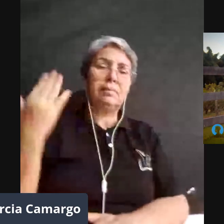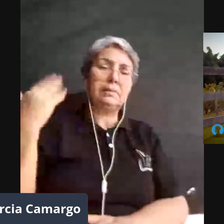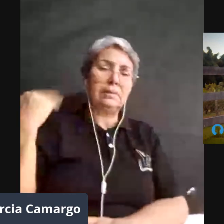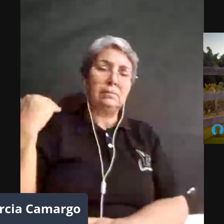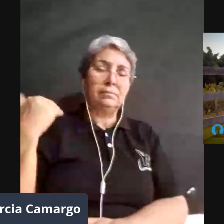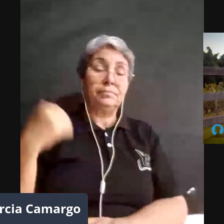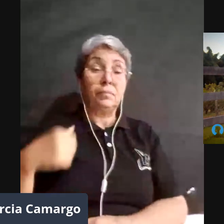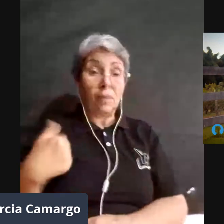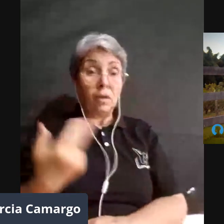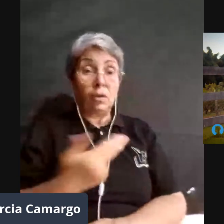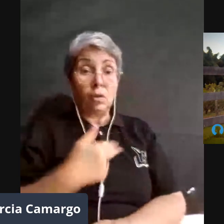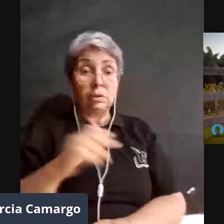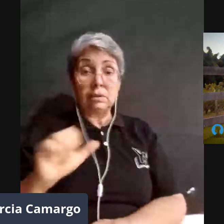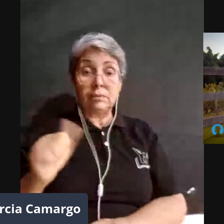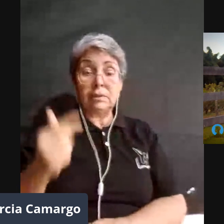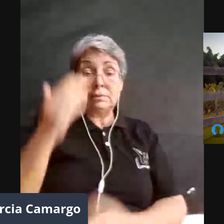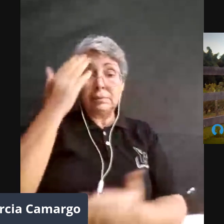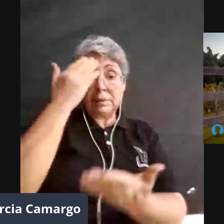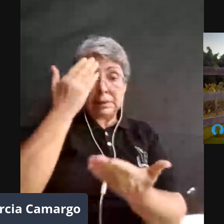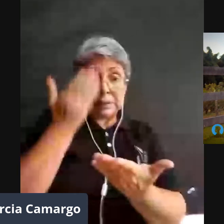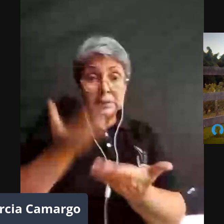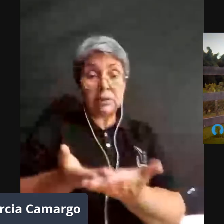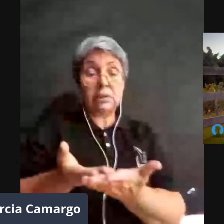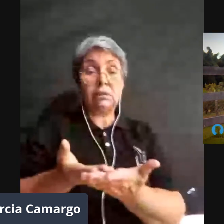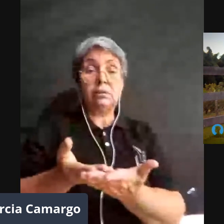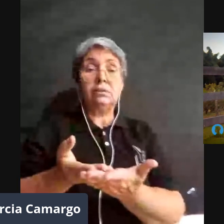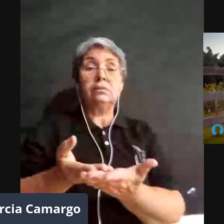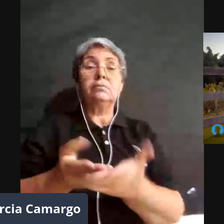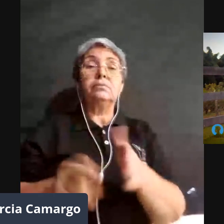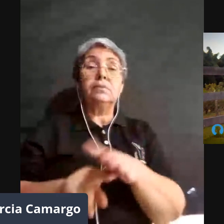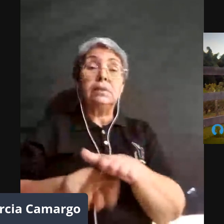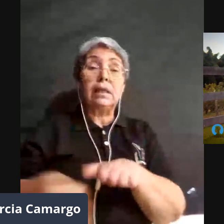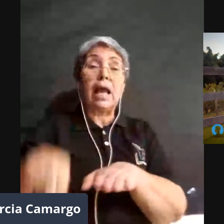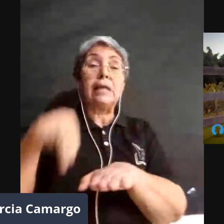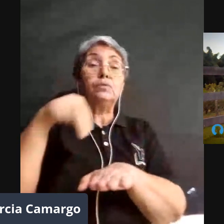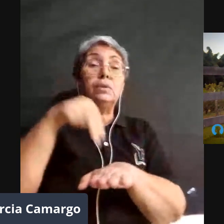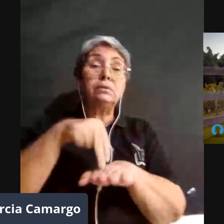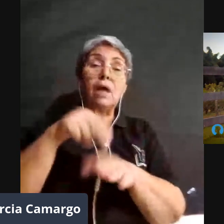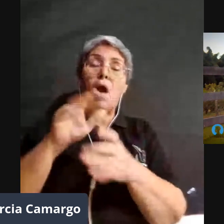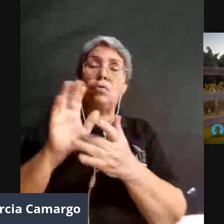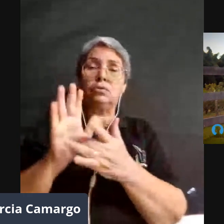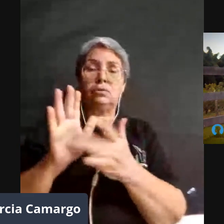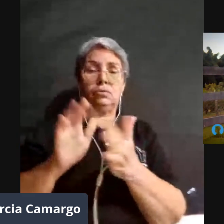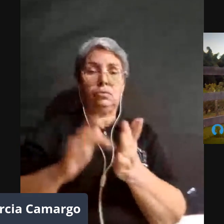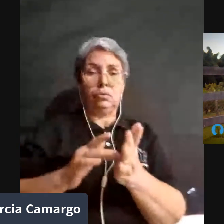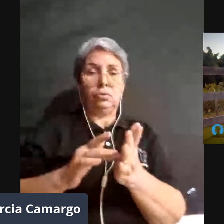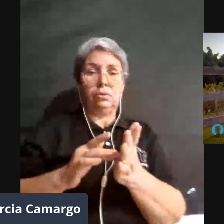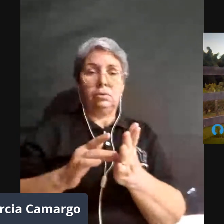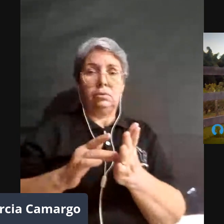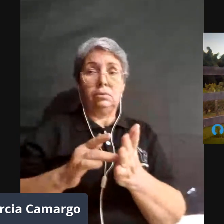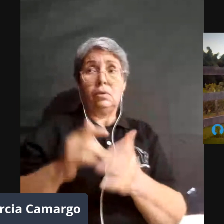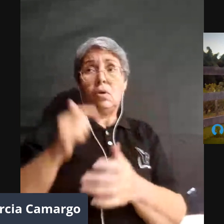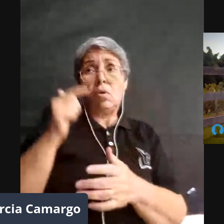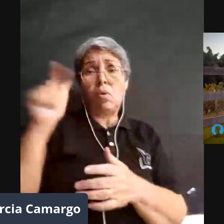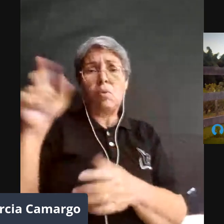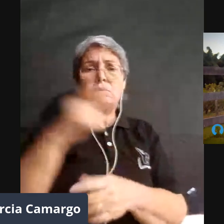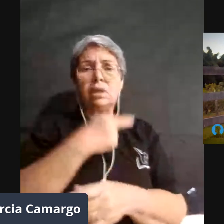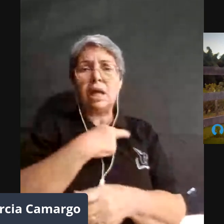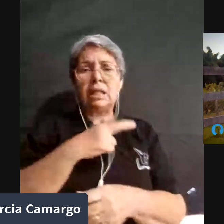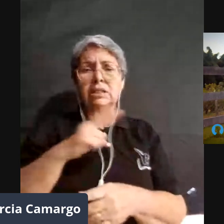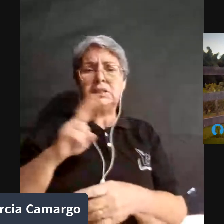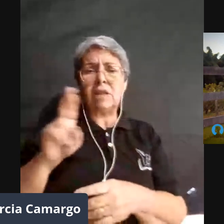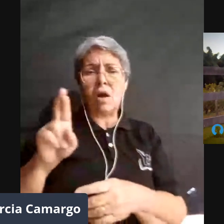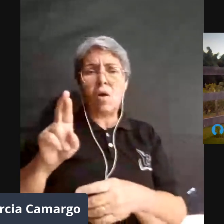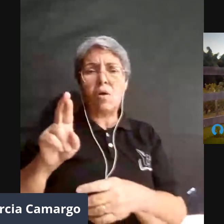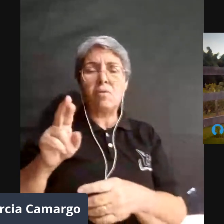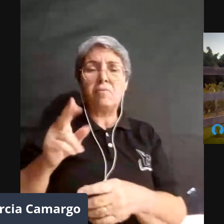ressurreição. E nós não podemos concordar com os nossos irmãos das outras religiões que creem que os salvos vão